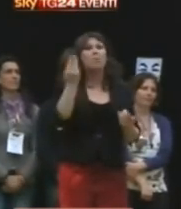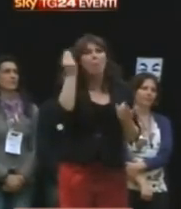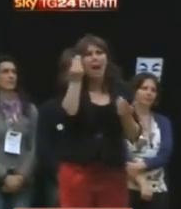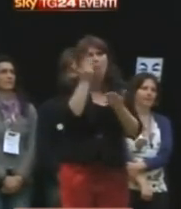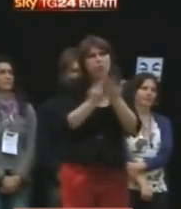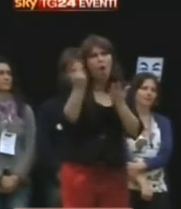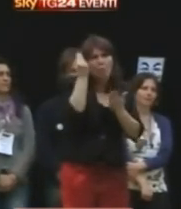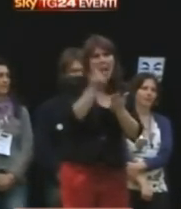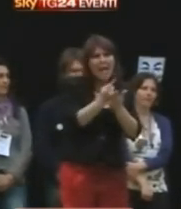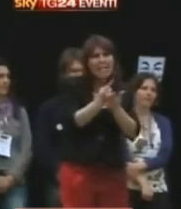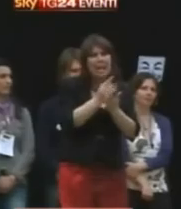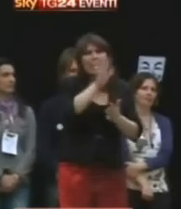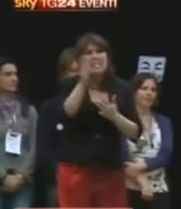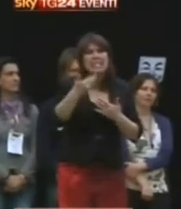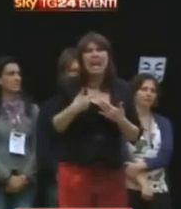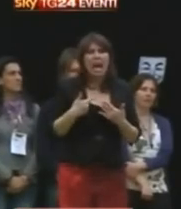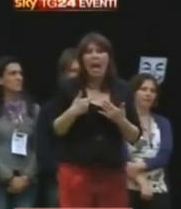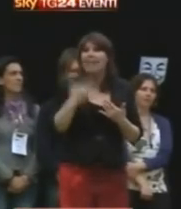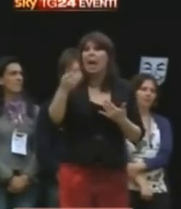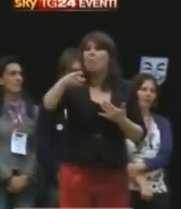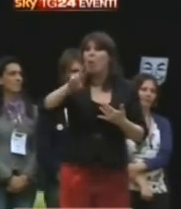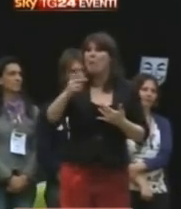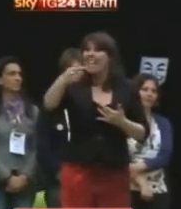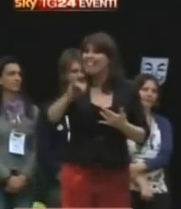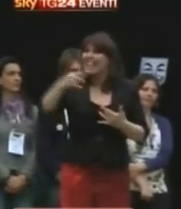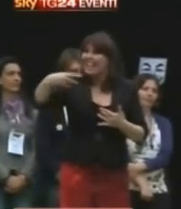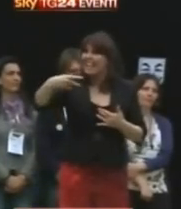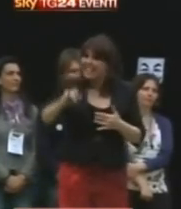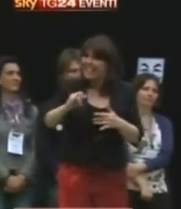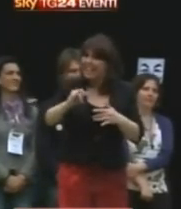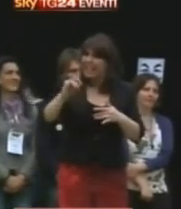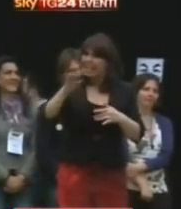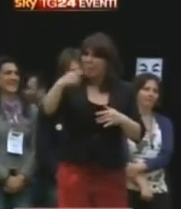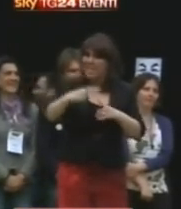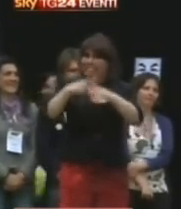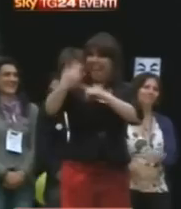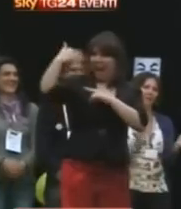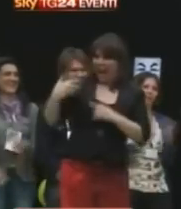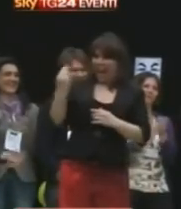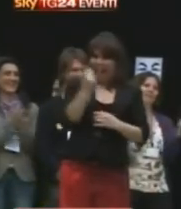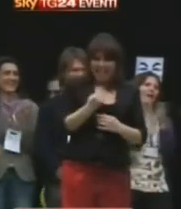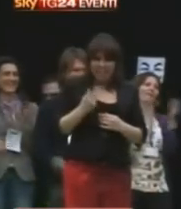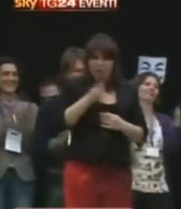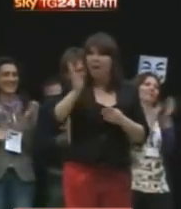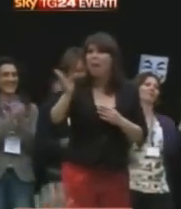Ma vi immaginate un attimo, se al suo posto ci fosse stato, non so, Pertini, cazzo, scendeva con la pipa e li massacrava tutti.